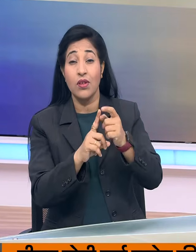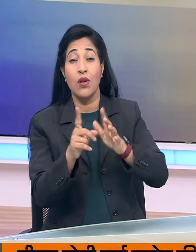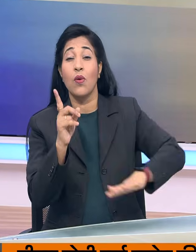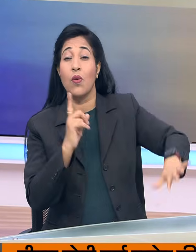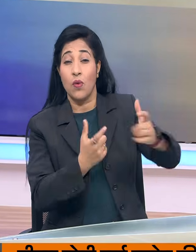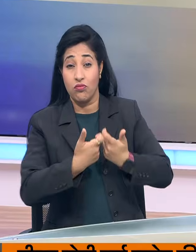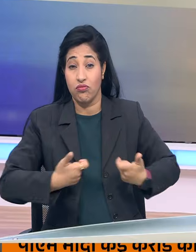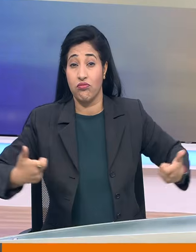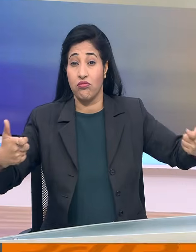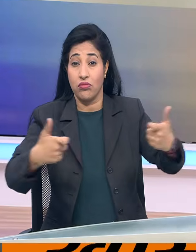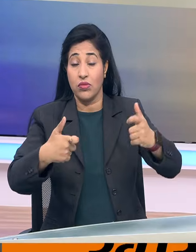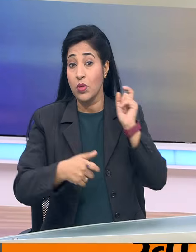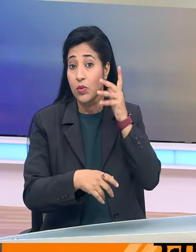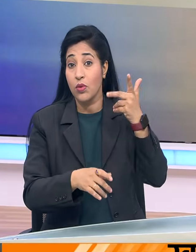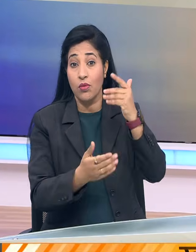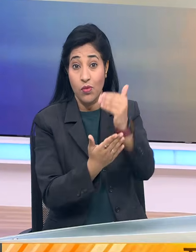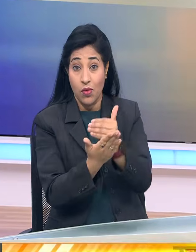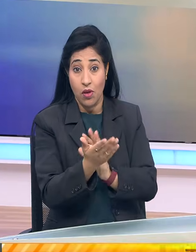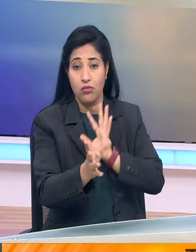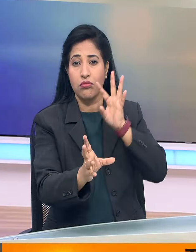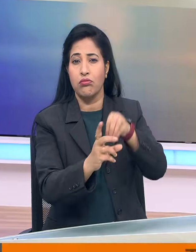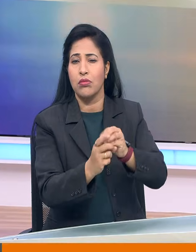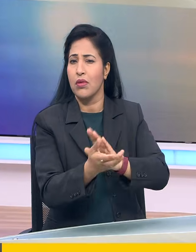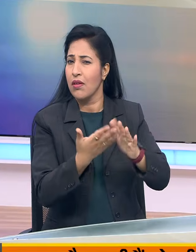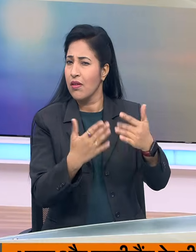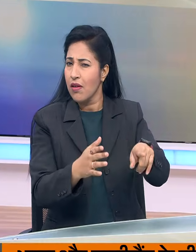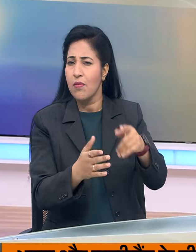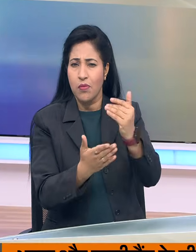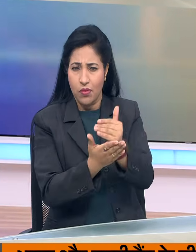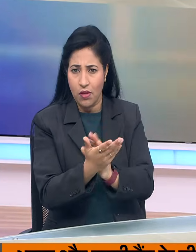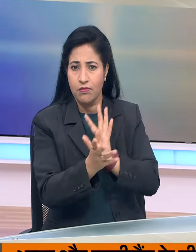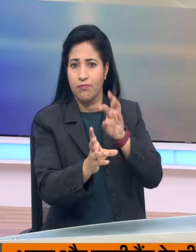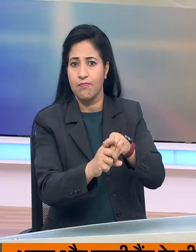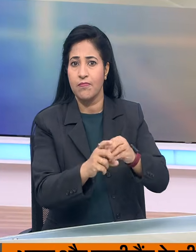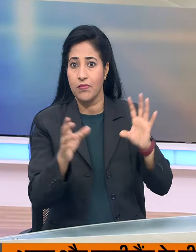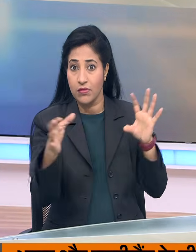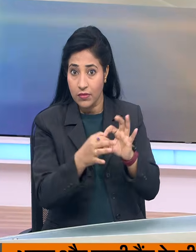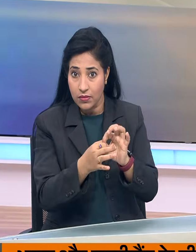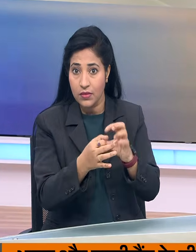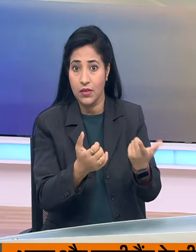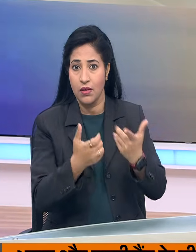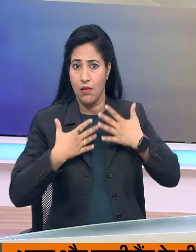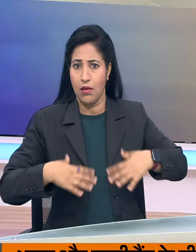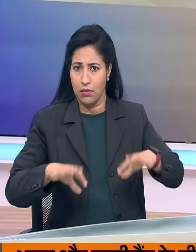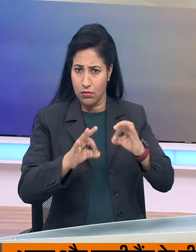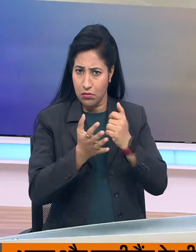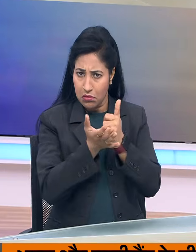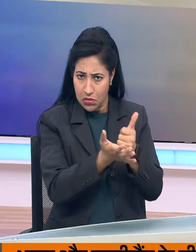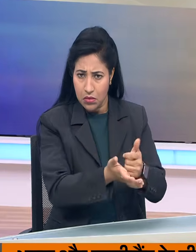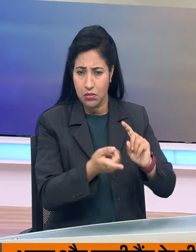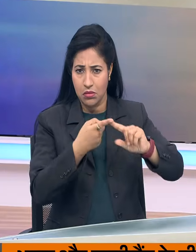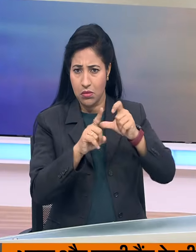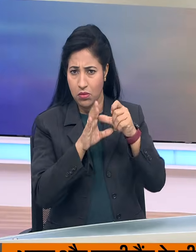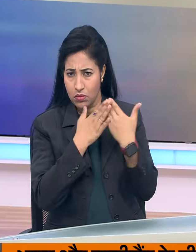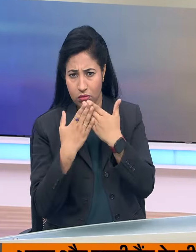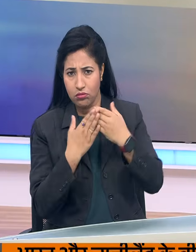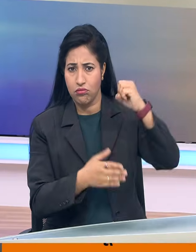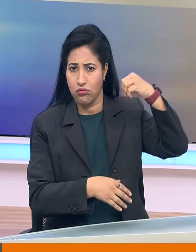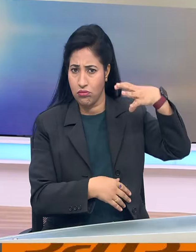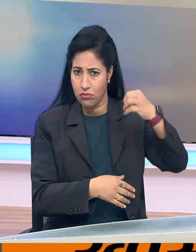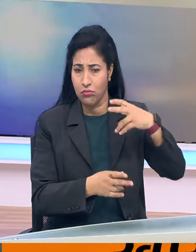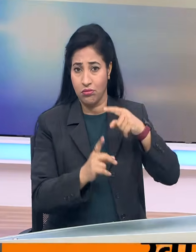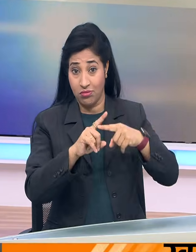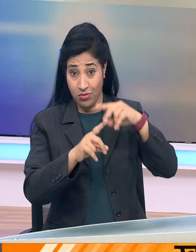जयंती समारोह के समापन समारोह में शामिल होंगे, जहां वो कनेक्टिविटी, स्वास्थ्य सेवा, शिक्षा,